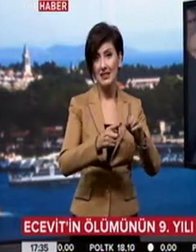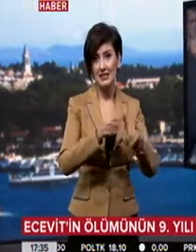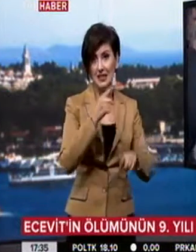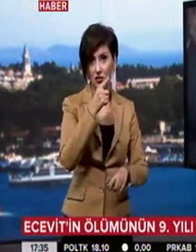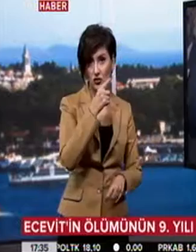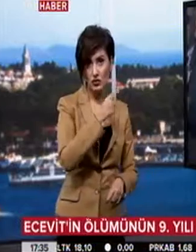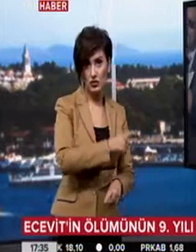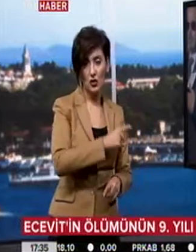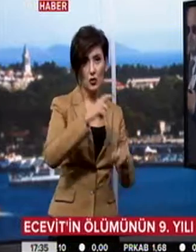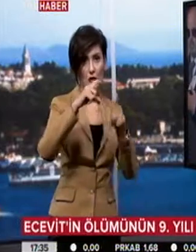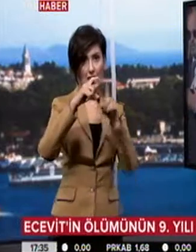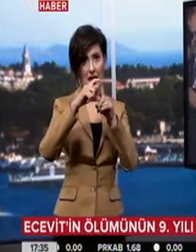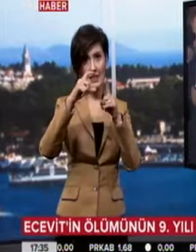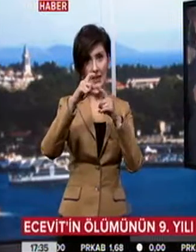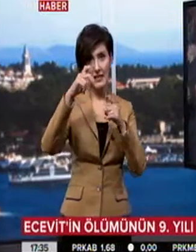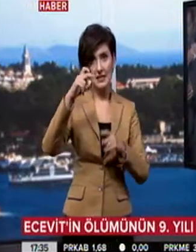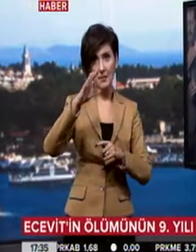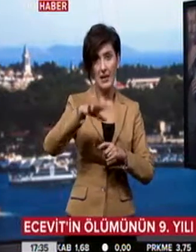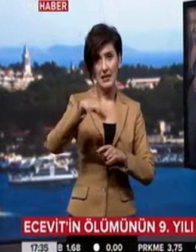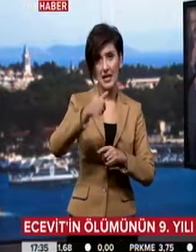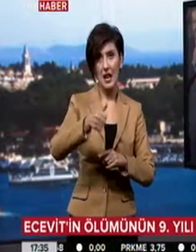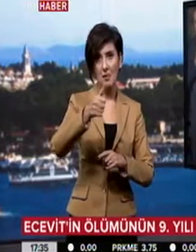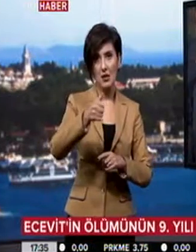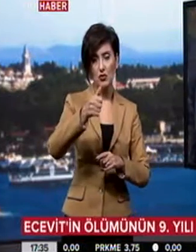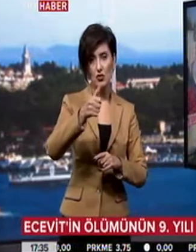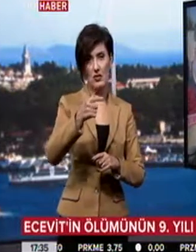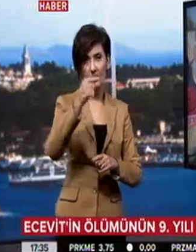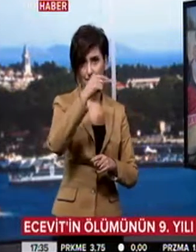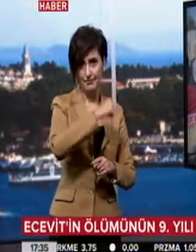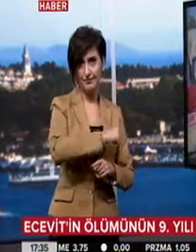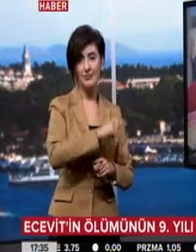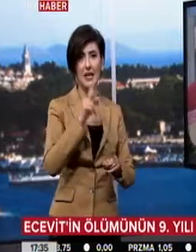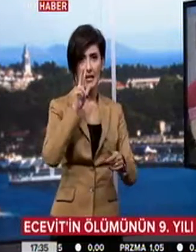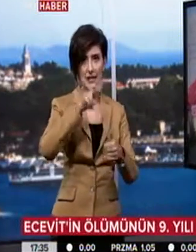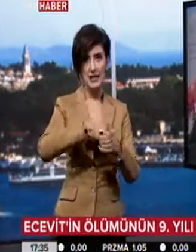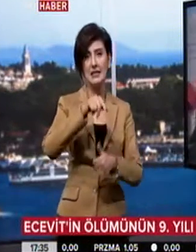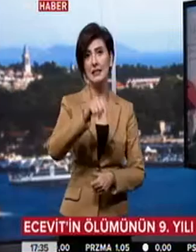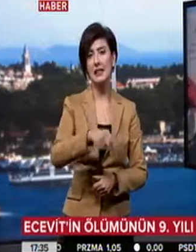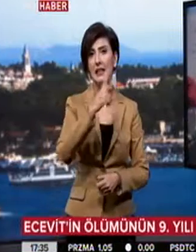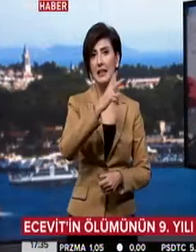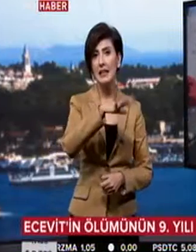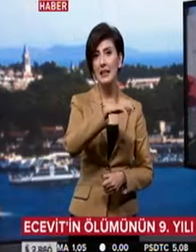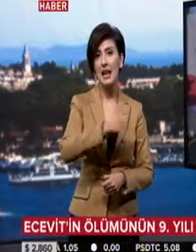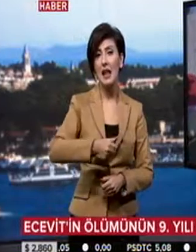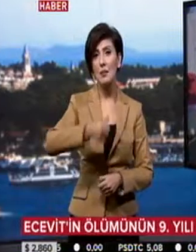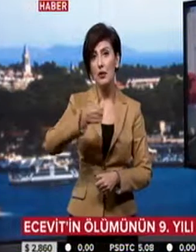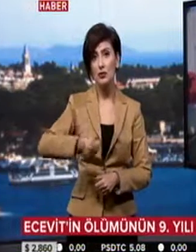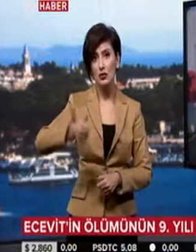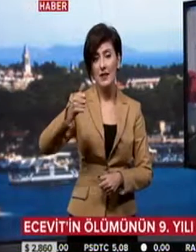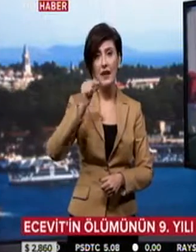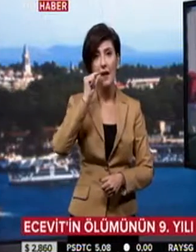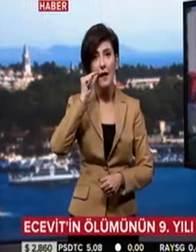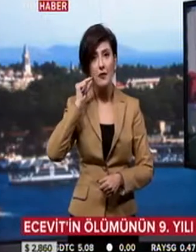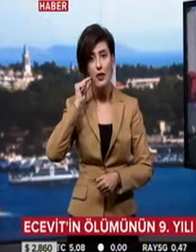Genel Başkanı Kemal Kılıçdaroğlu'yla DSP Genel Başkanı Masum Türker katıldı. İki genel